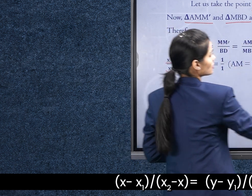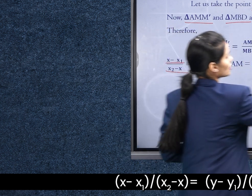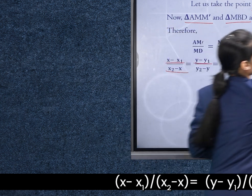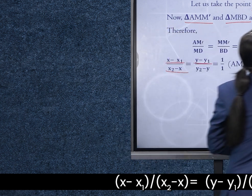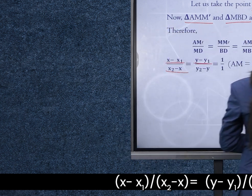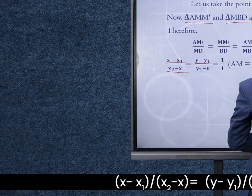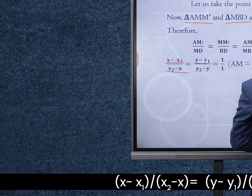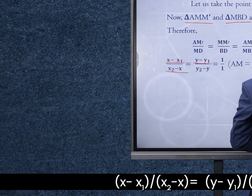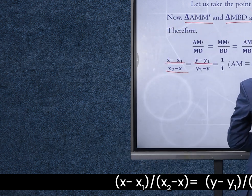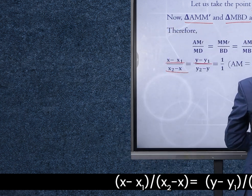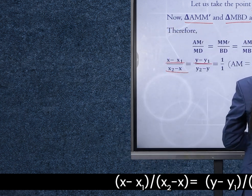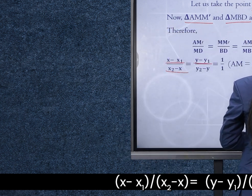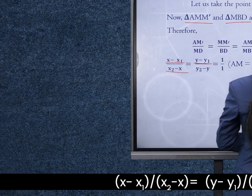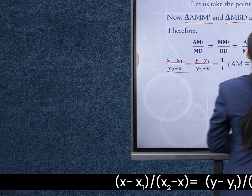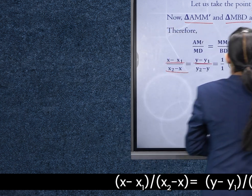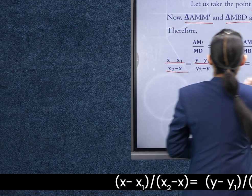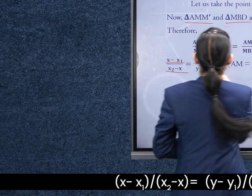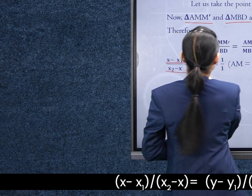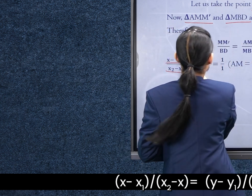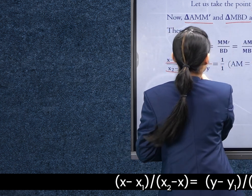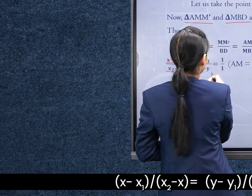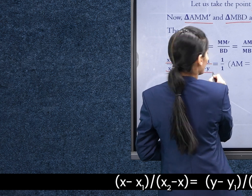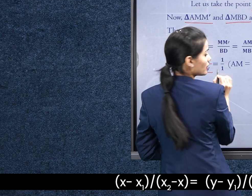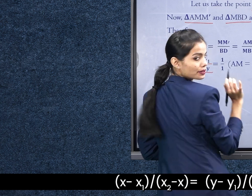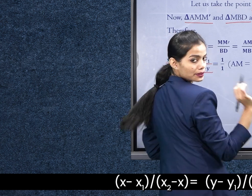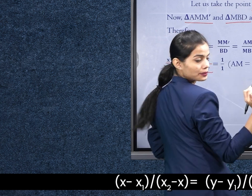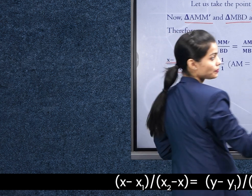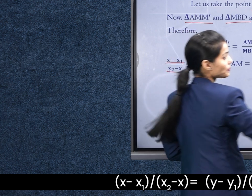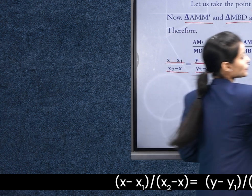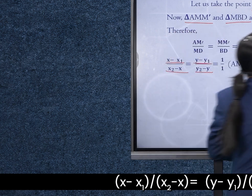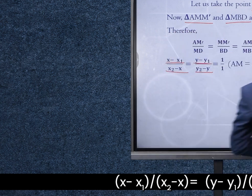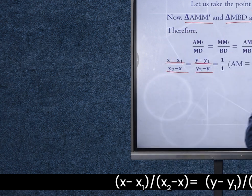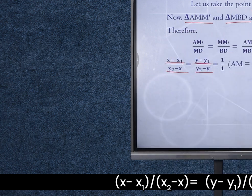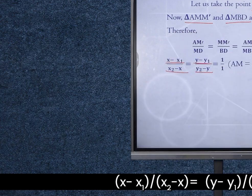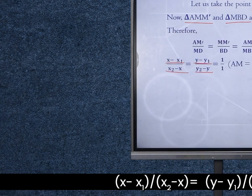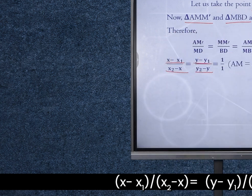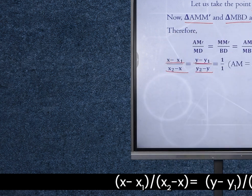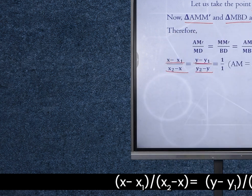to 1 by 1. AM is equal to MB.